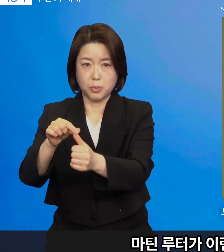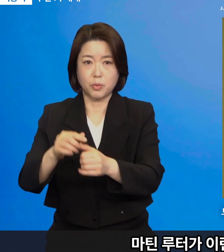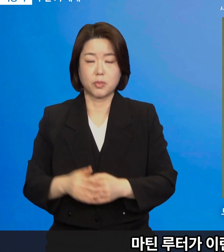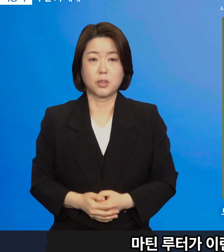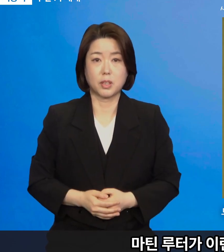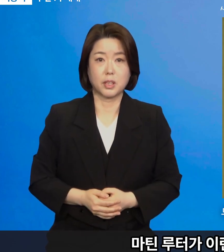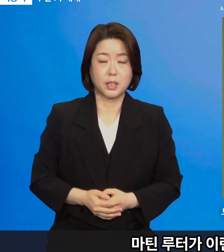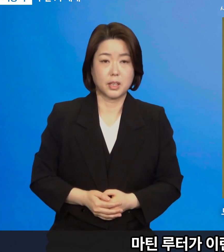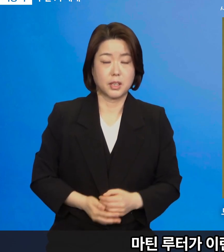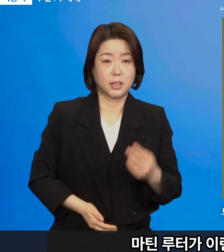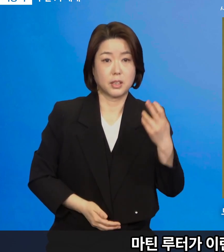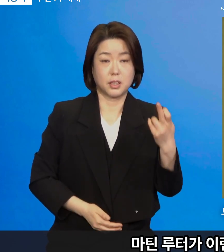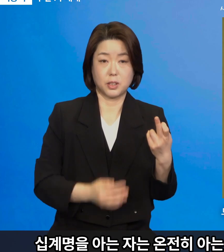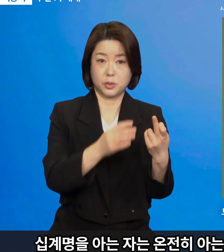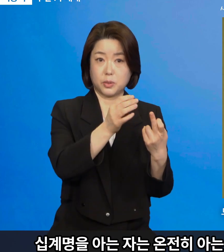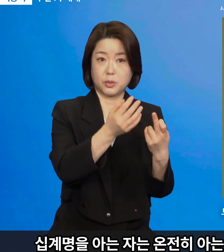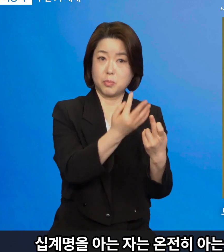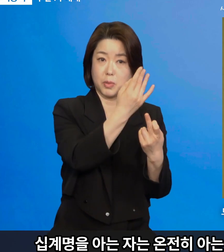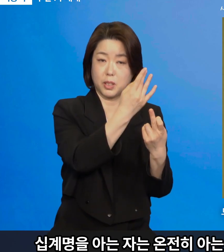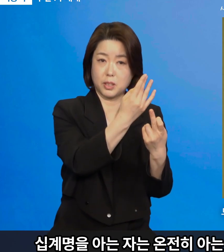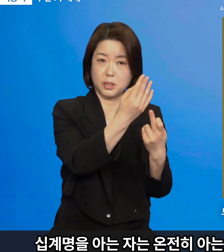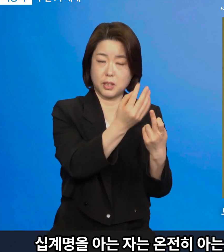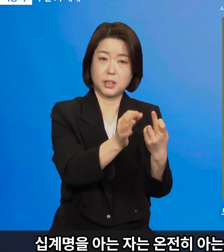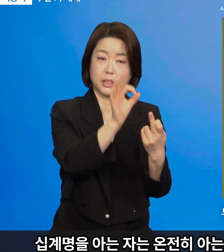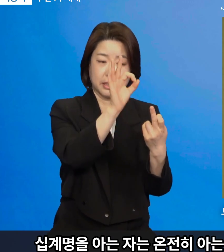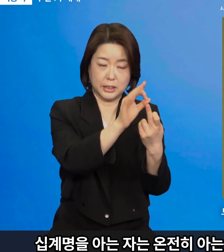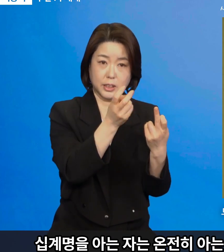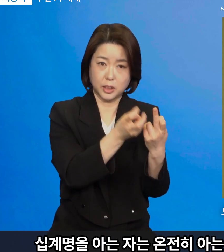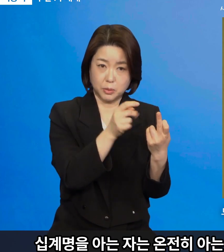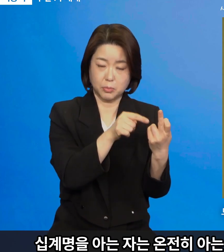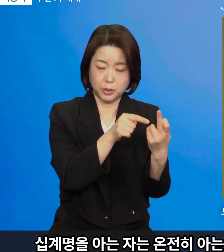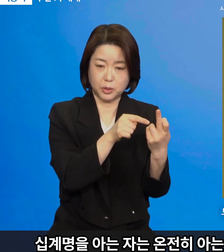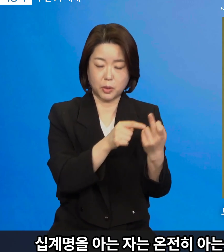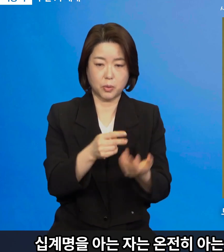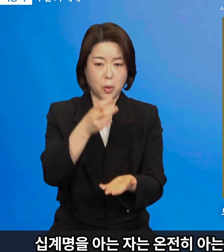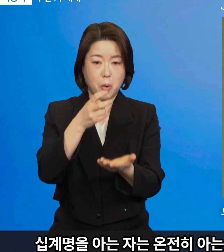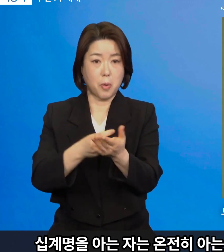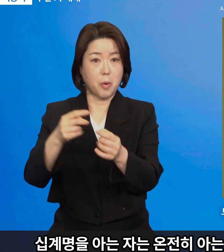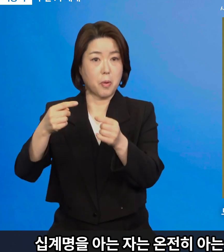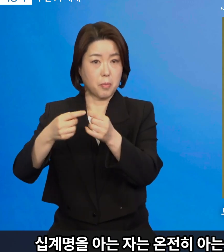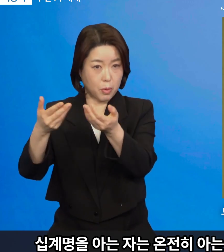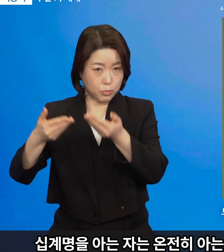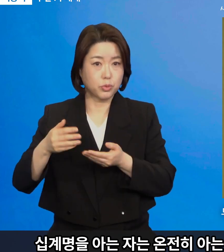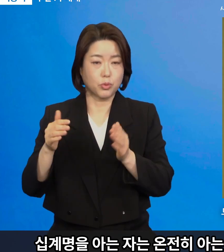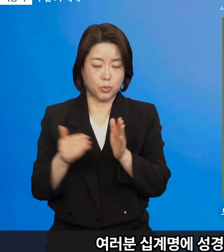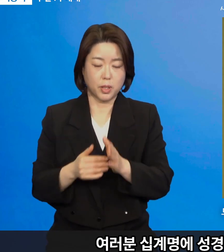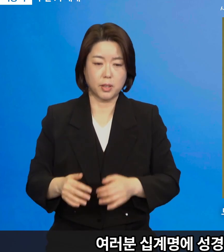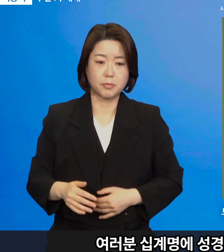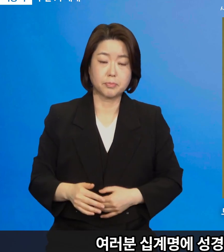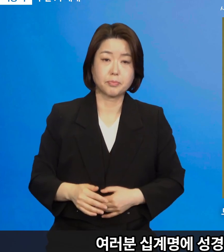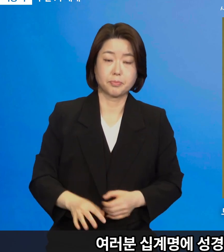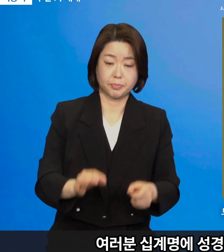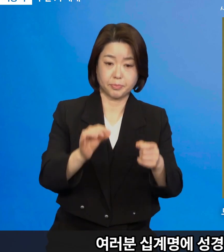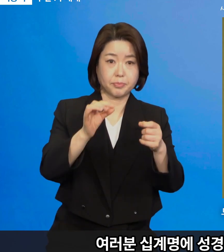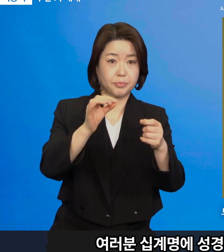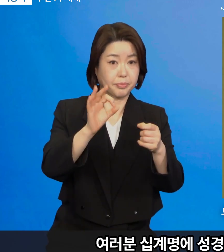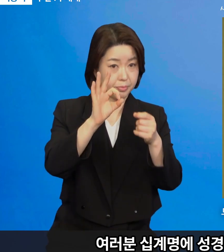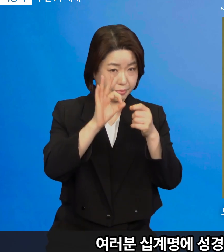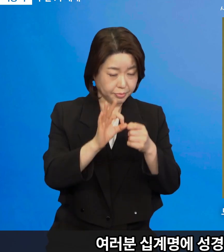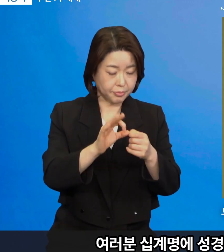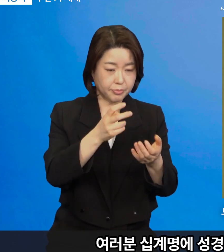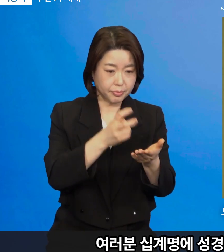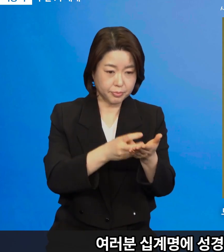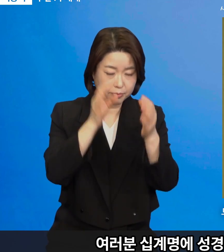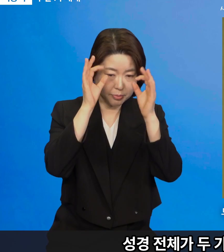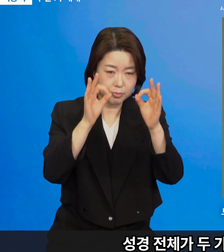마틴 루터가 이런 얘기를 했어요. 십계명을 아는 자는 온전히 아는 사람은 성경 전체를 아는 것이다. 여러분 십계명에 성경 전체가 담겨